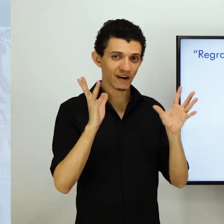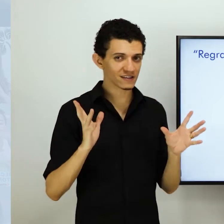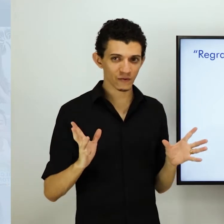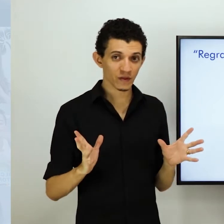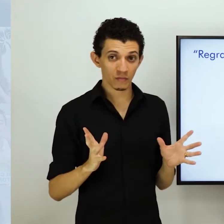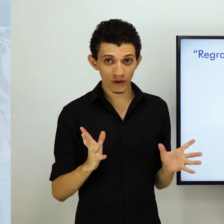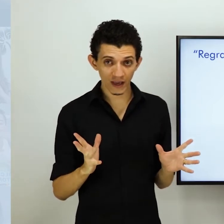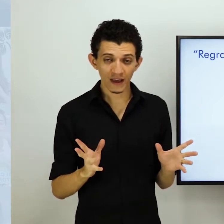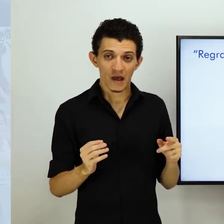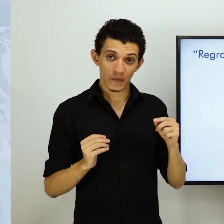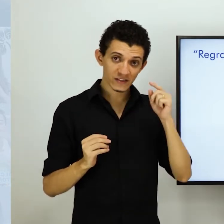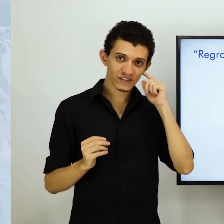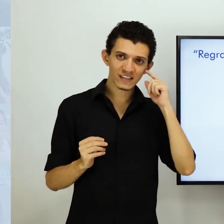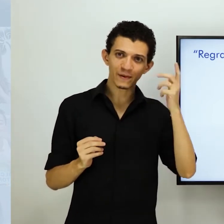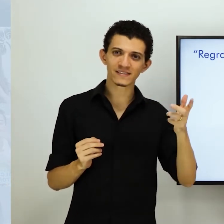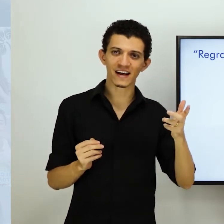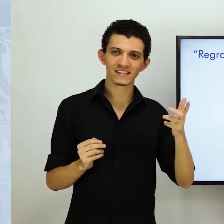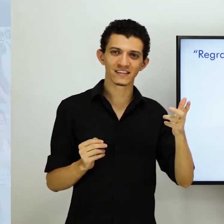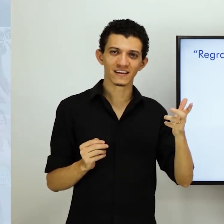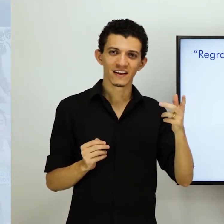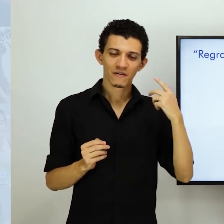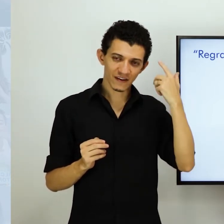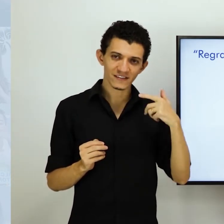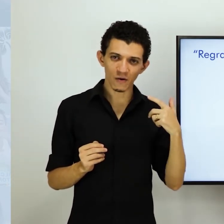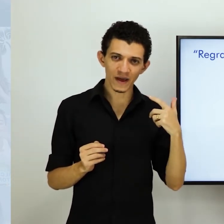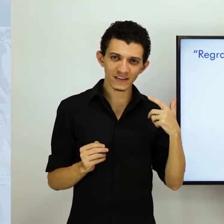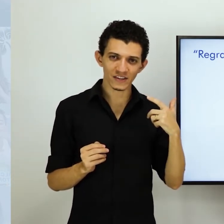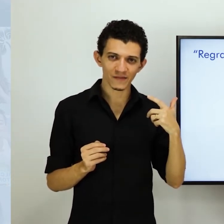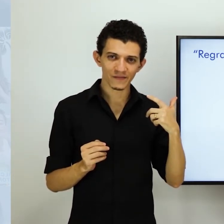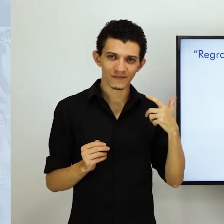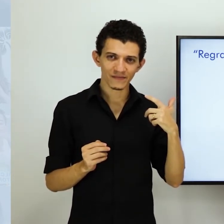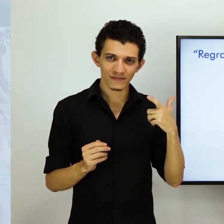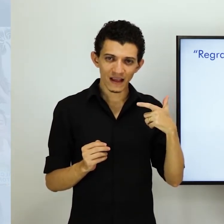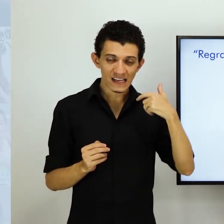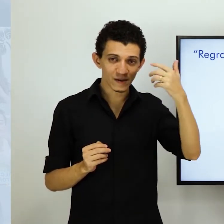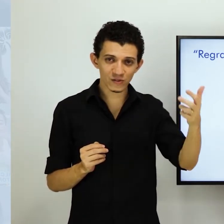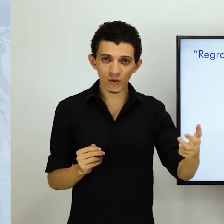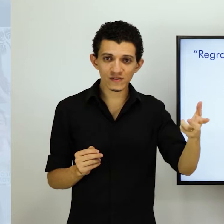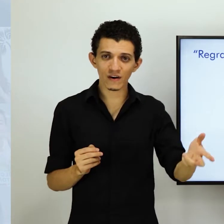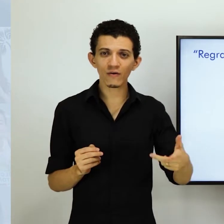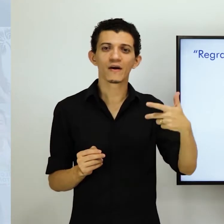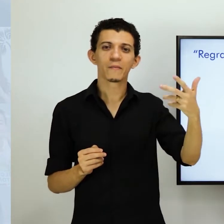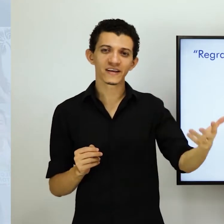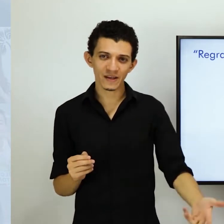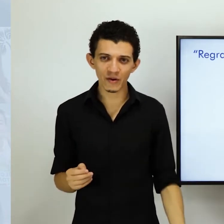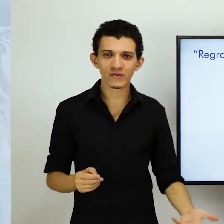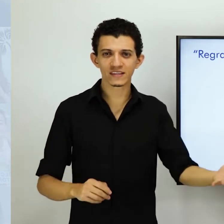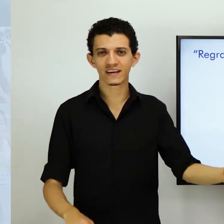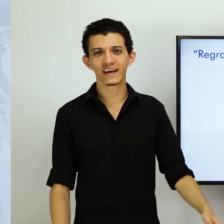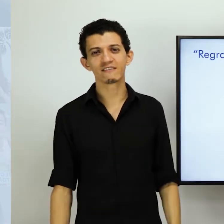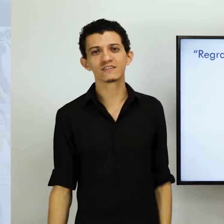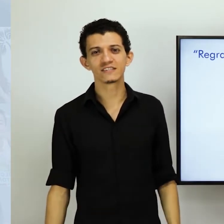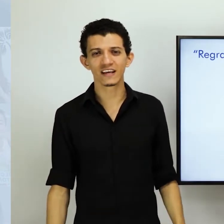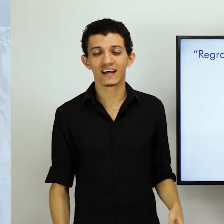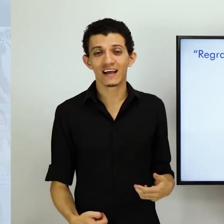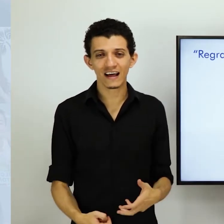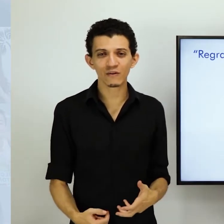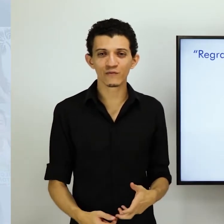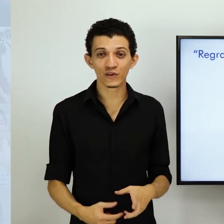vazam. Por quê? Porque se você expressasse facialmente, as pessoas vão perceber o que você está querendo dizer lá no fundo.